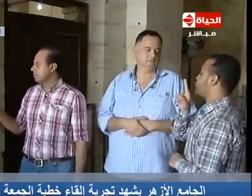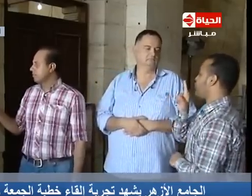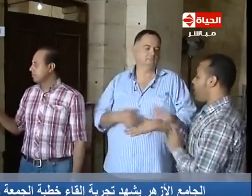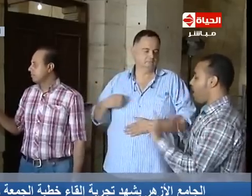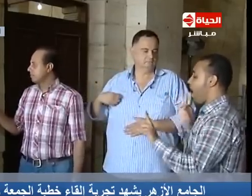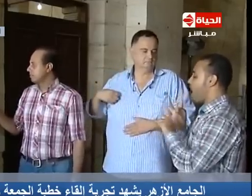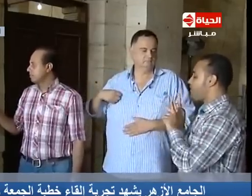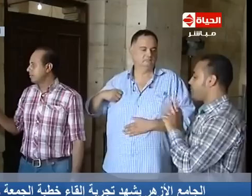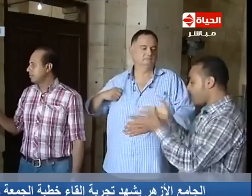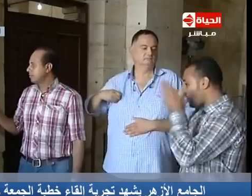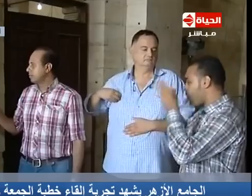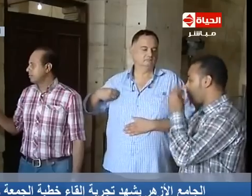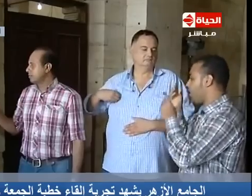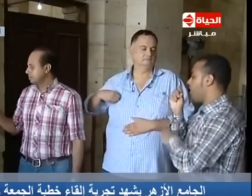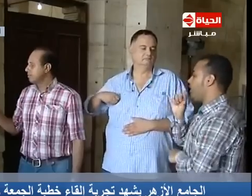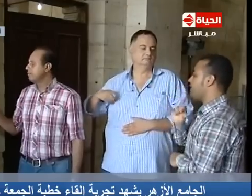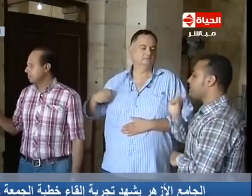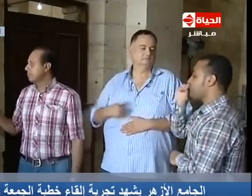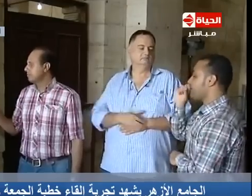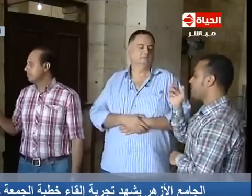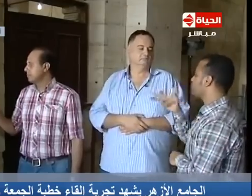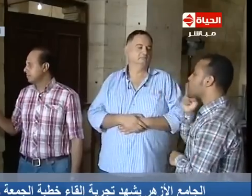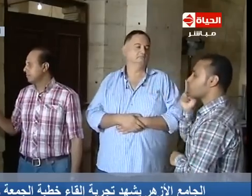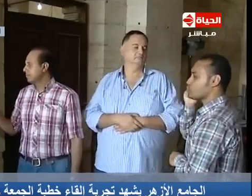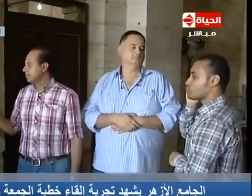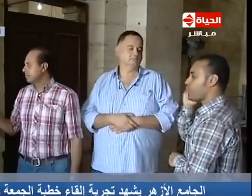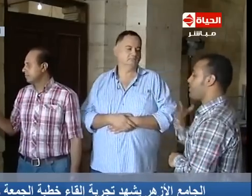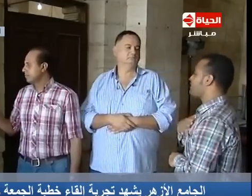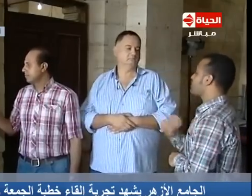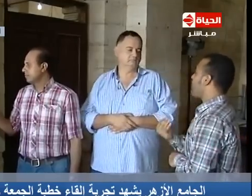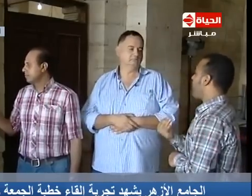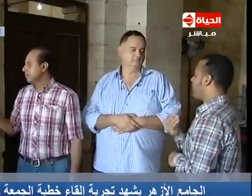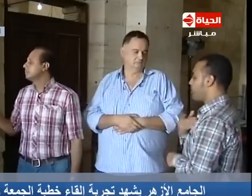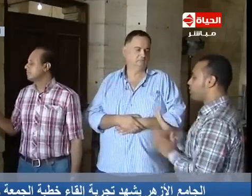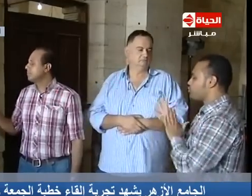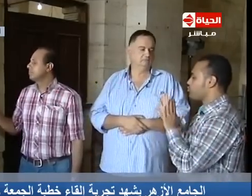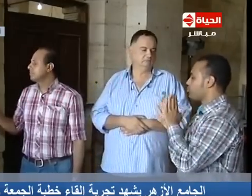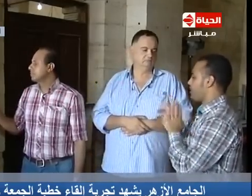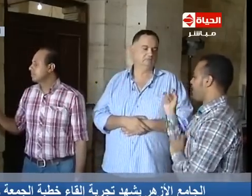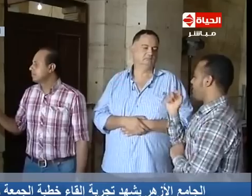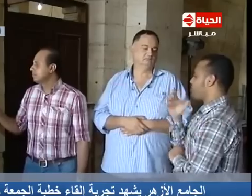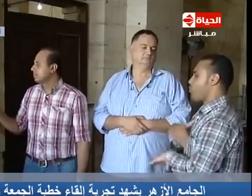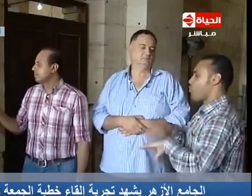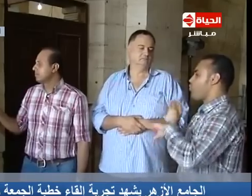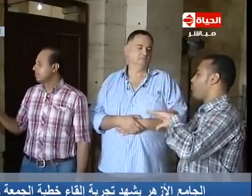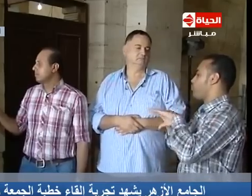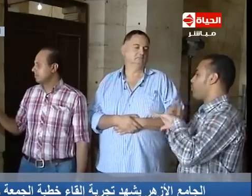توعية وتوصيل الدعوة الإسلامية السمحة الوسطية إلى شرائح الأشخاص ذوي الإعاقات